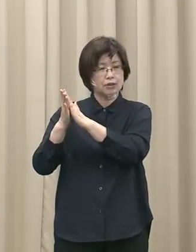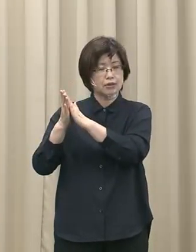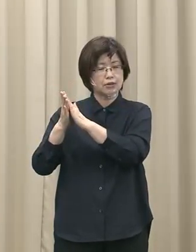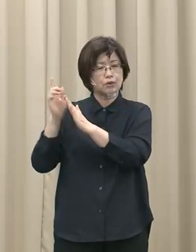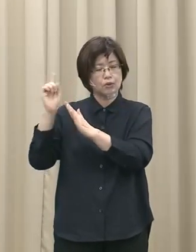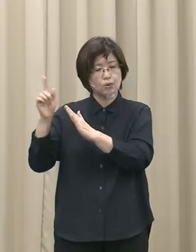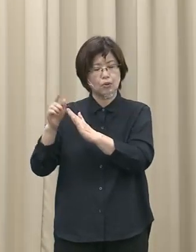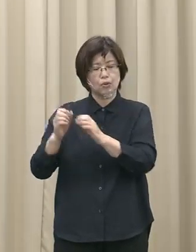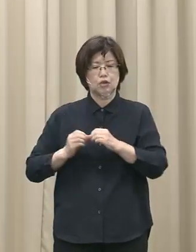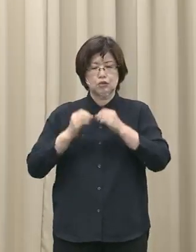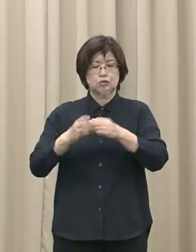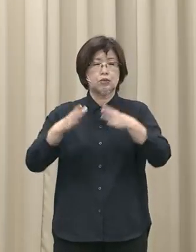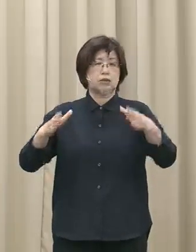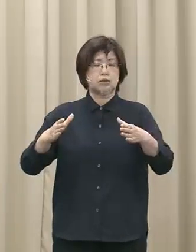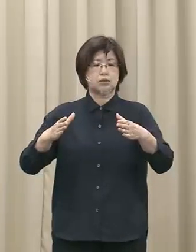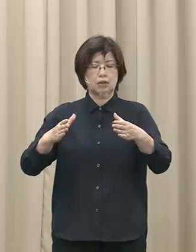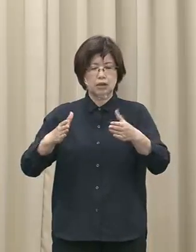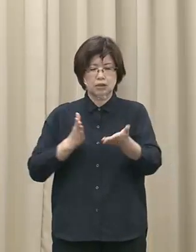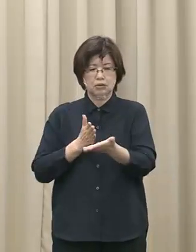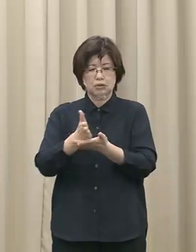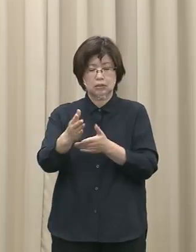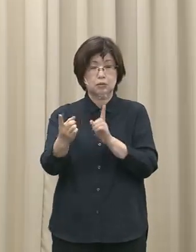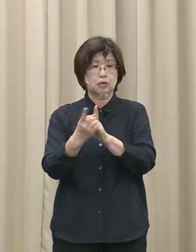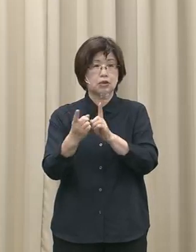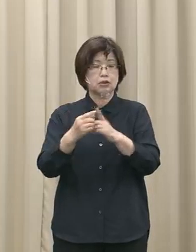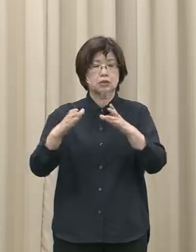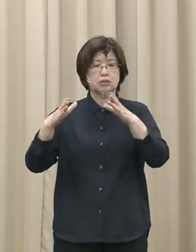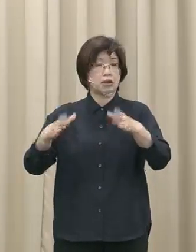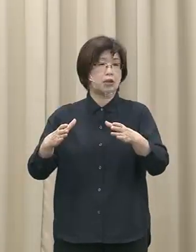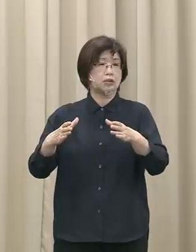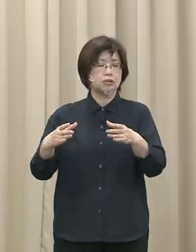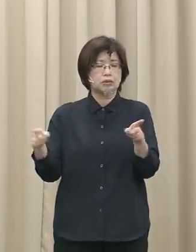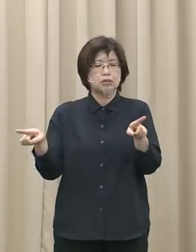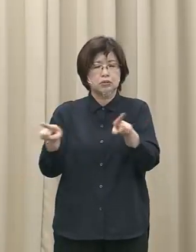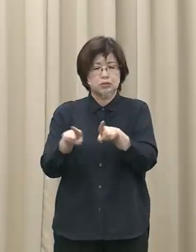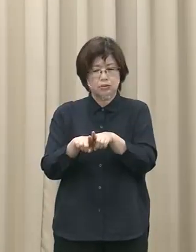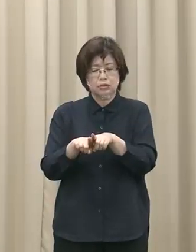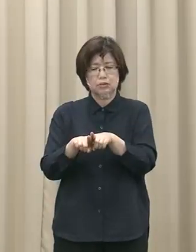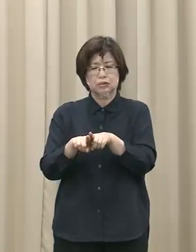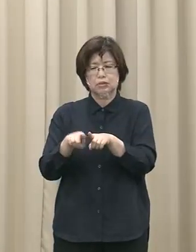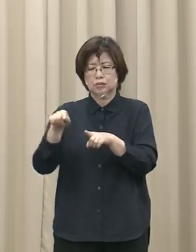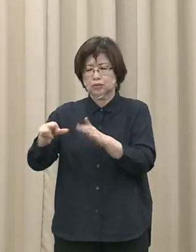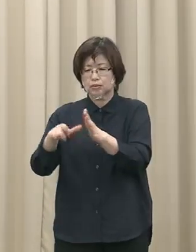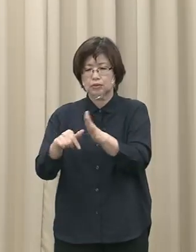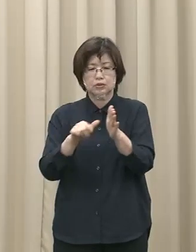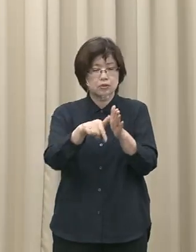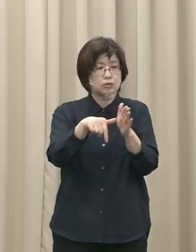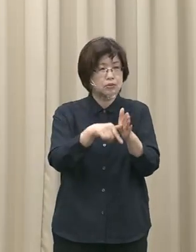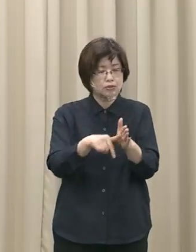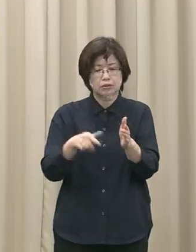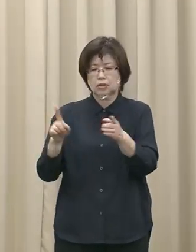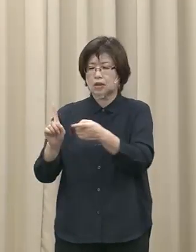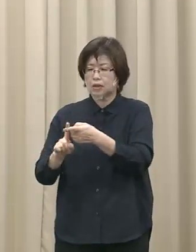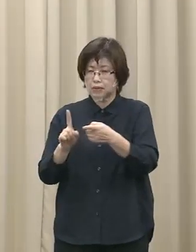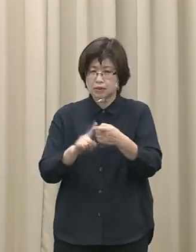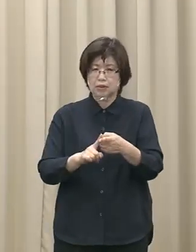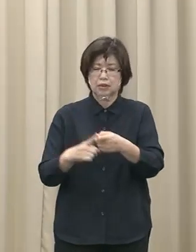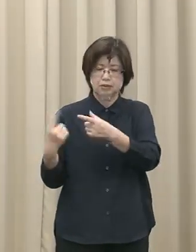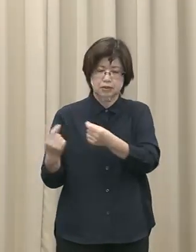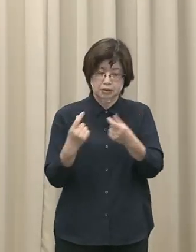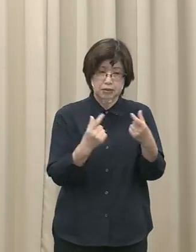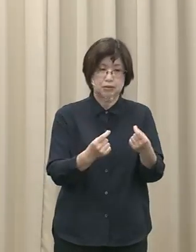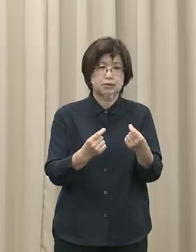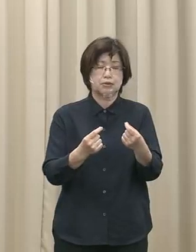の支援の皆さんと一緒にその時その時の状況に合わせて最も適切